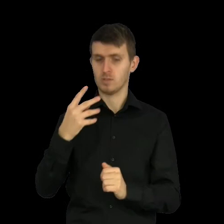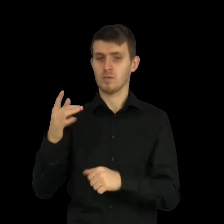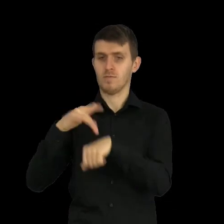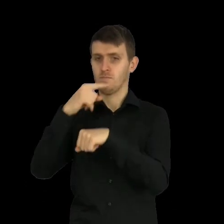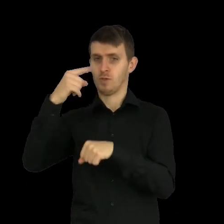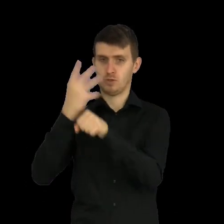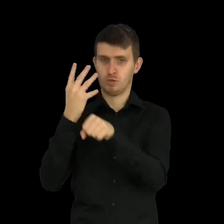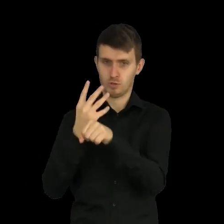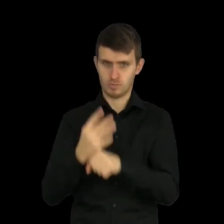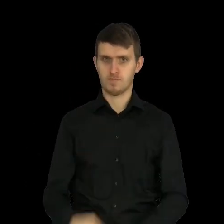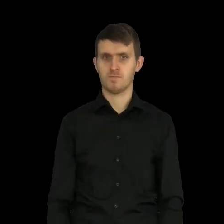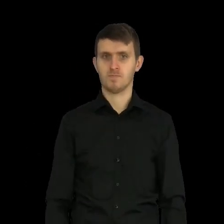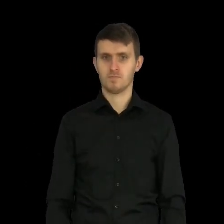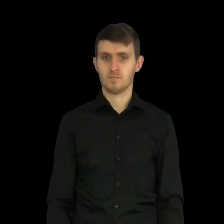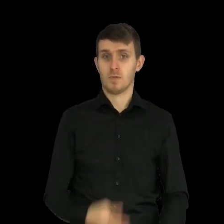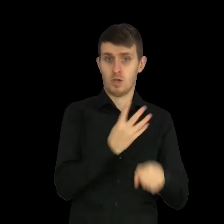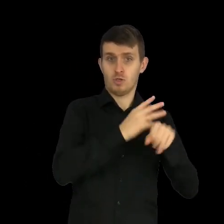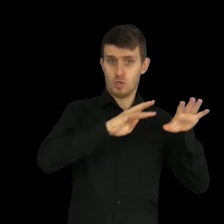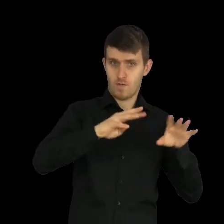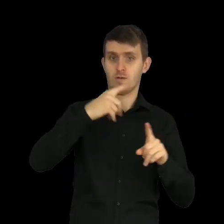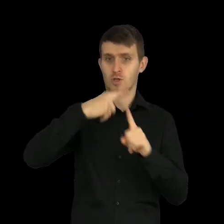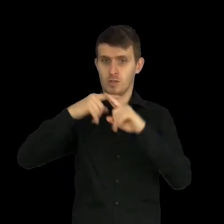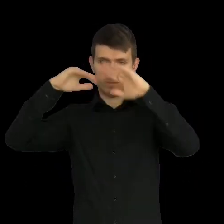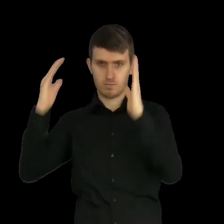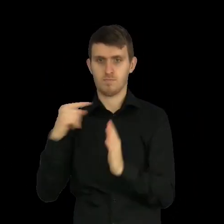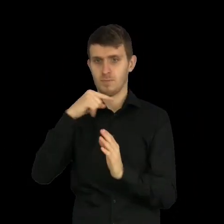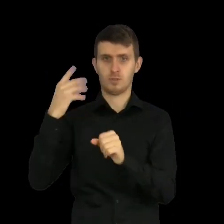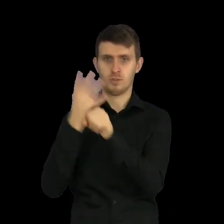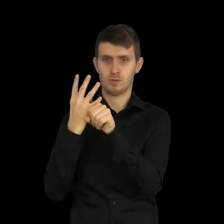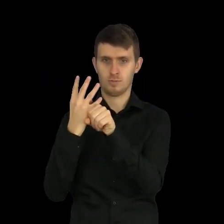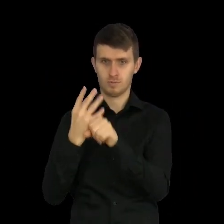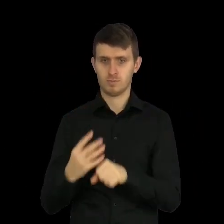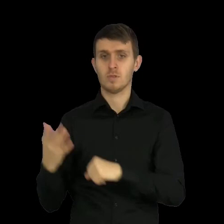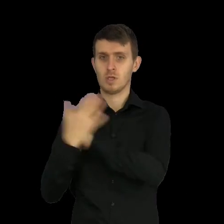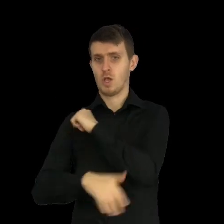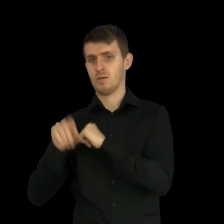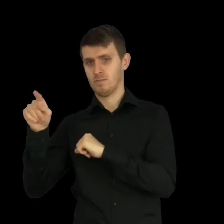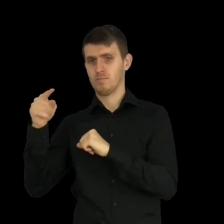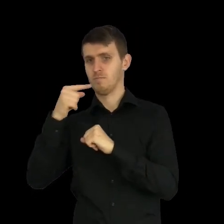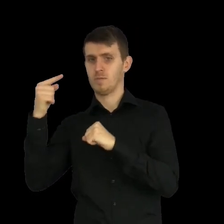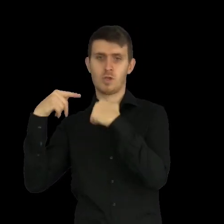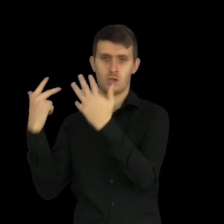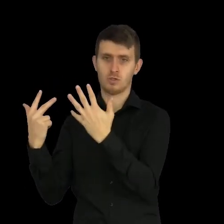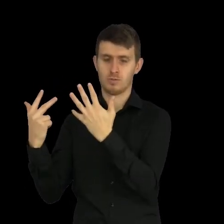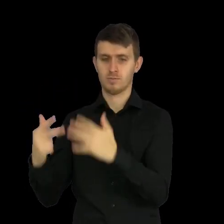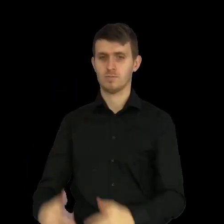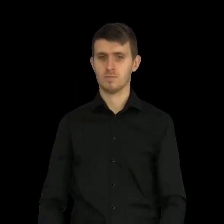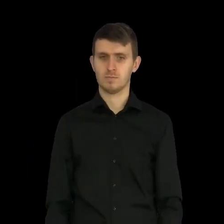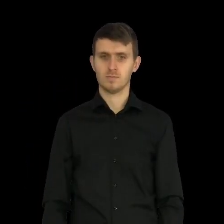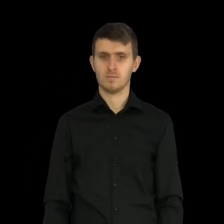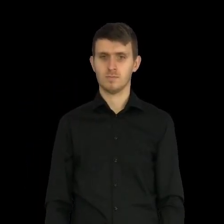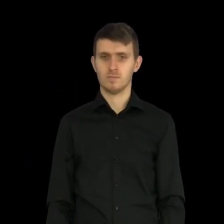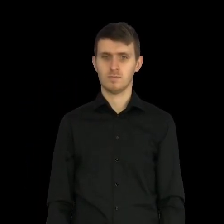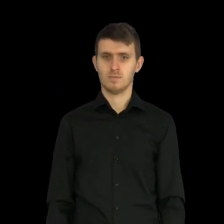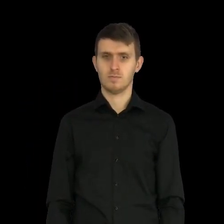razy minus 4 równa się minus 40. Więc dodać minus 40 i na końcu odjąć